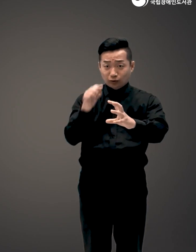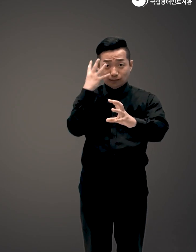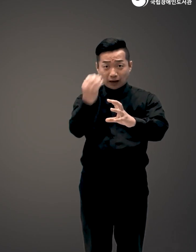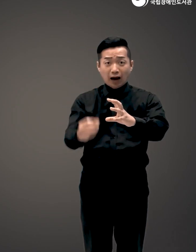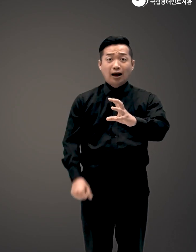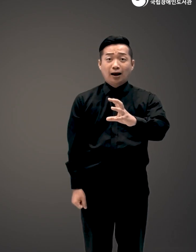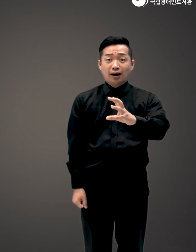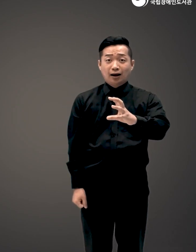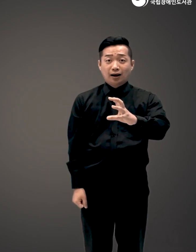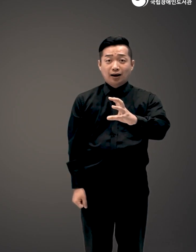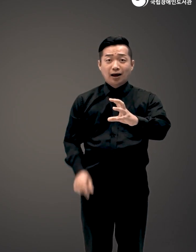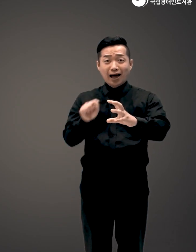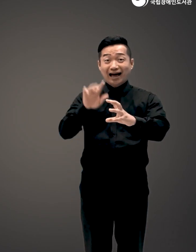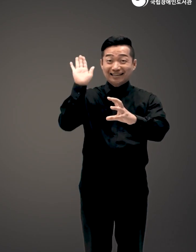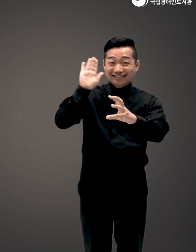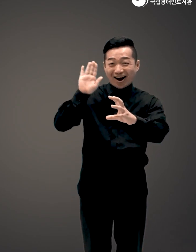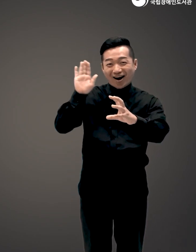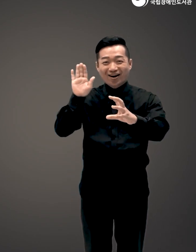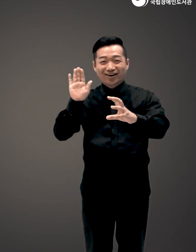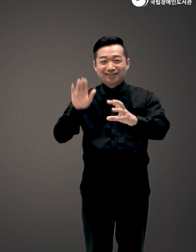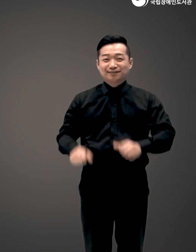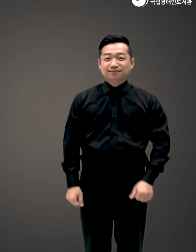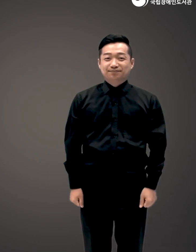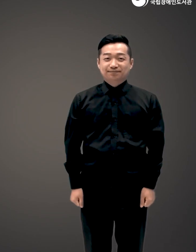있어. 안녕.